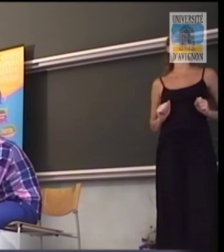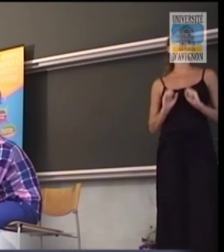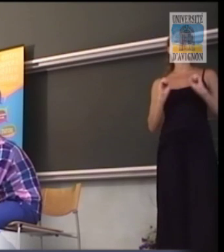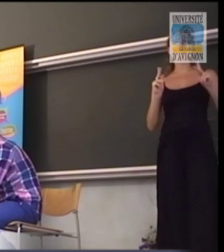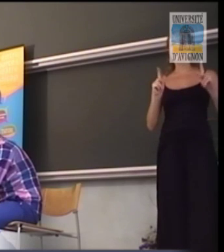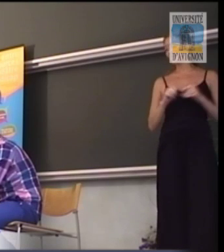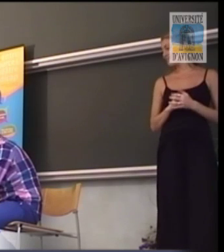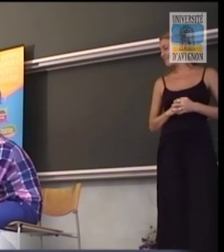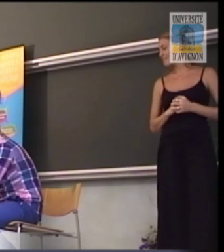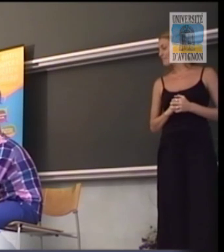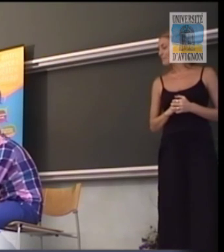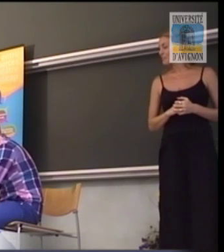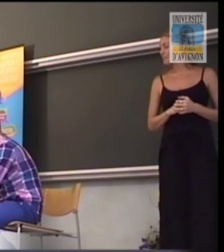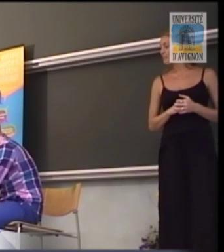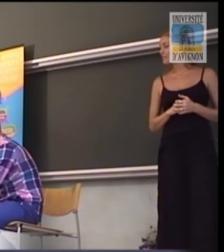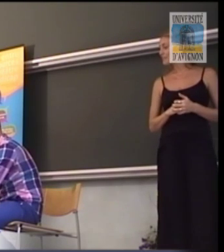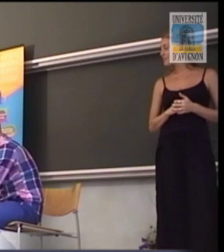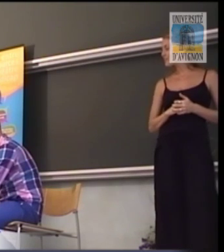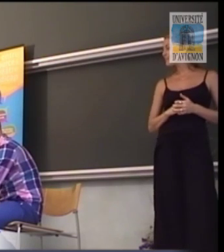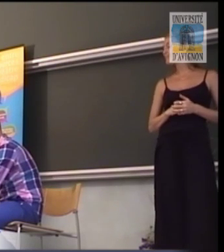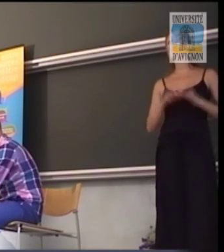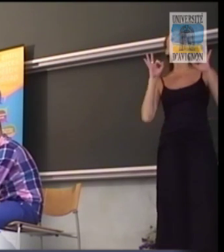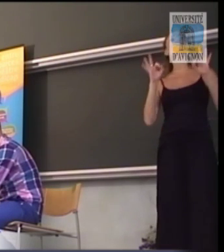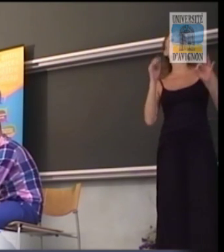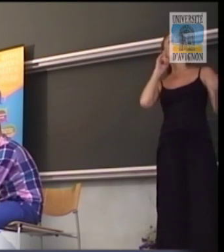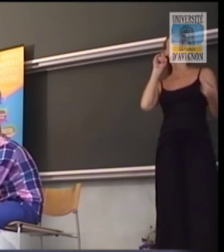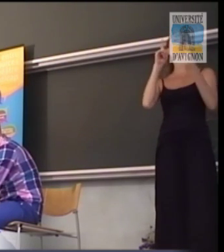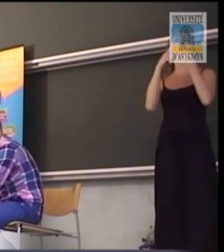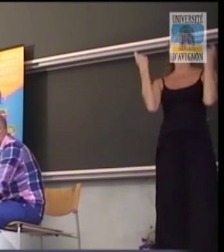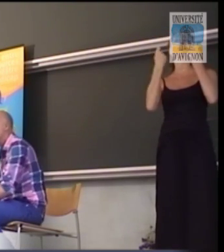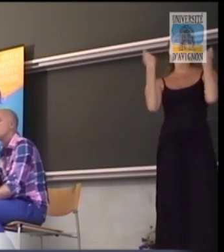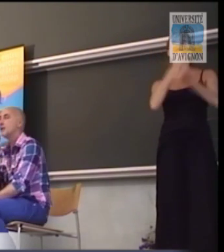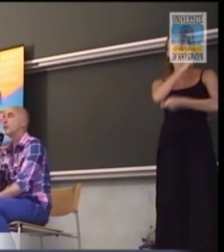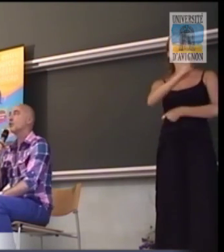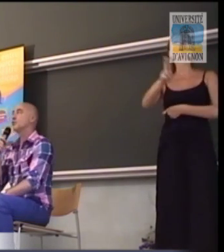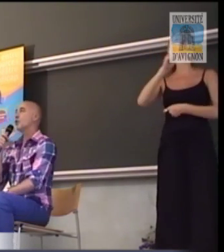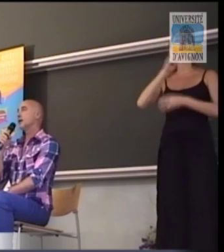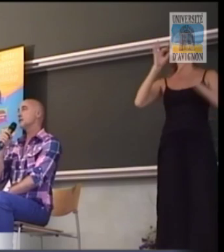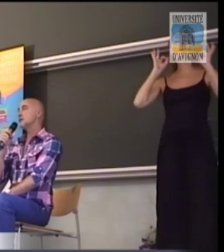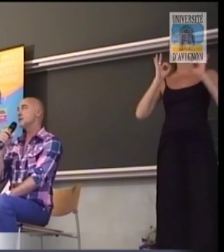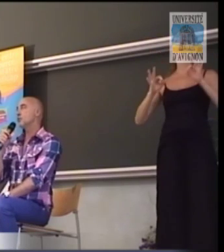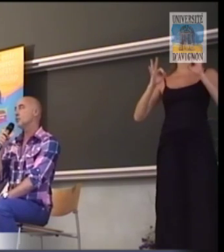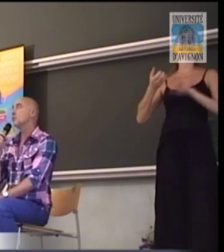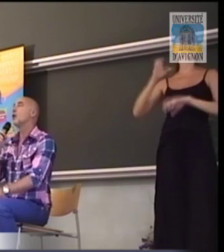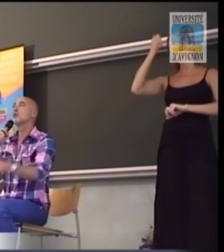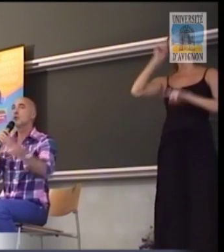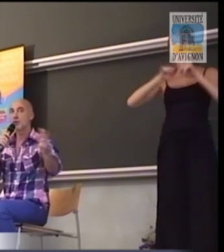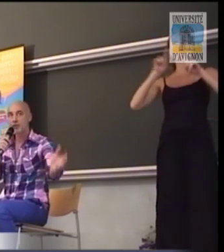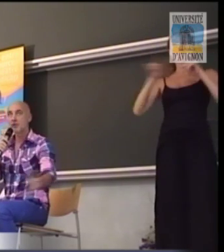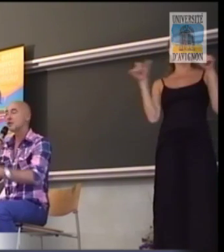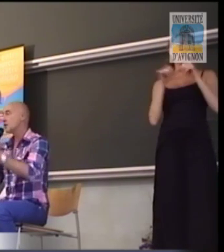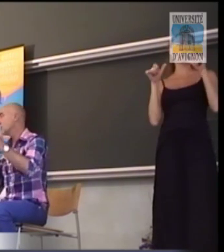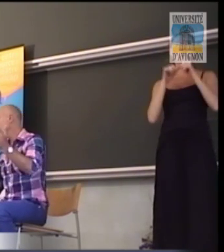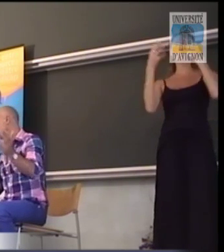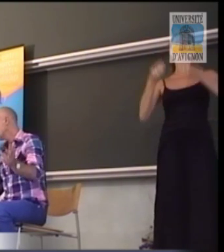D'accord. Alors, concernant justement le Festival d'Avignon, qu'est-ce qu'on a souhaité mettre en place ? Eh bien, c'est d'abord de rendre accessible, encore une